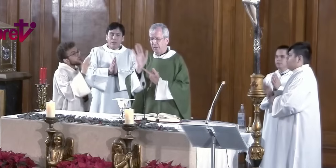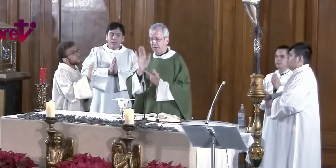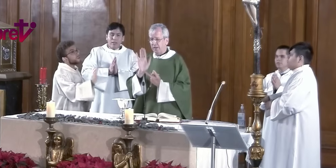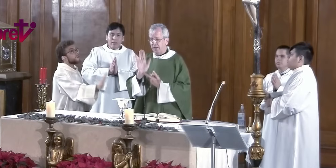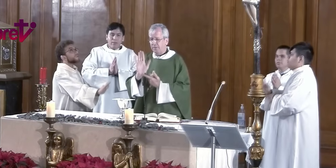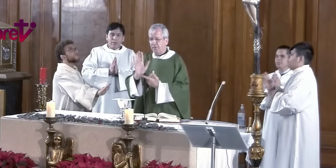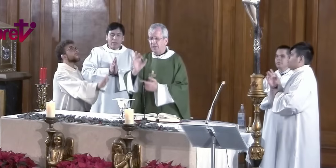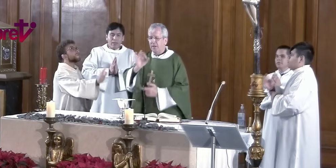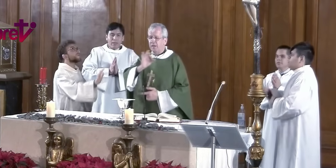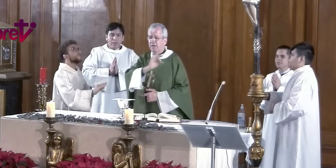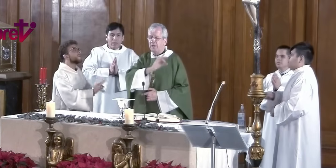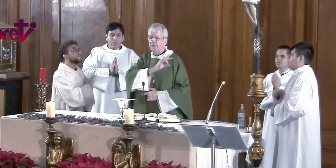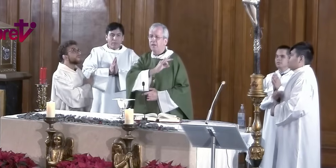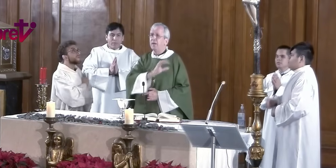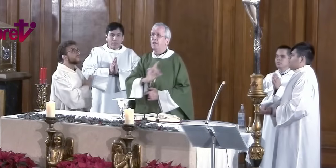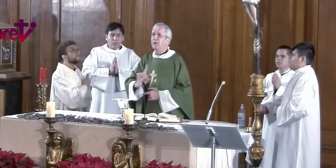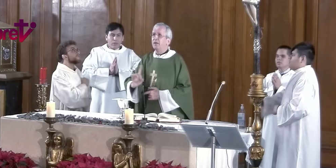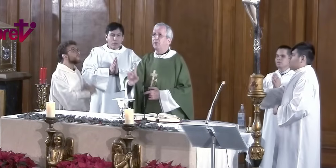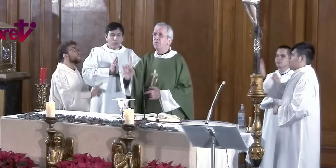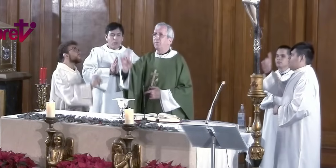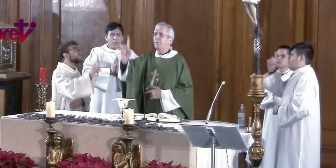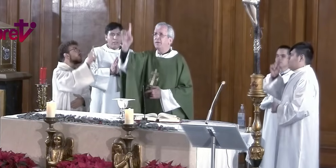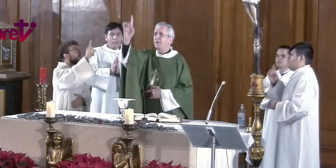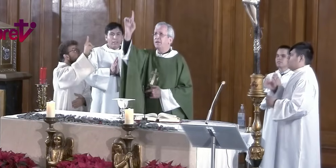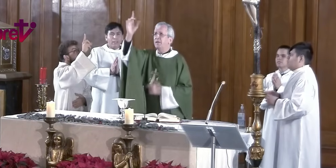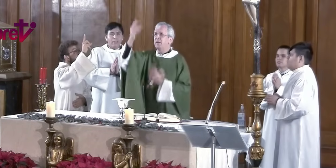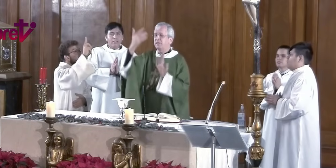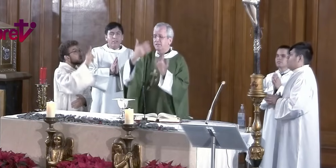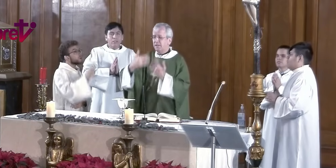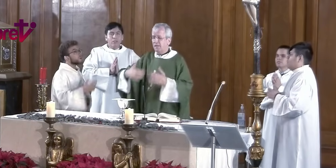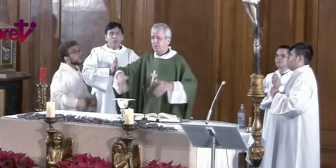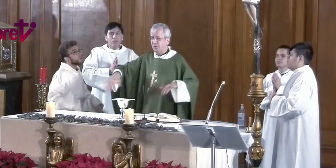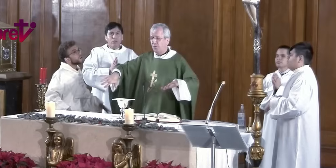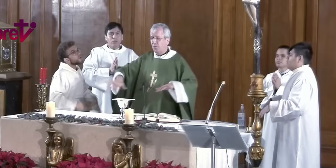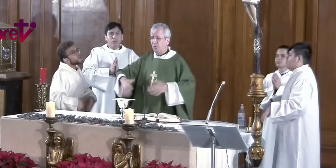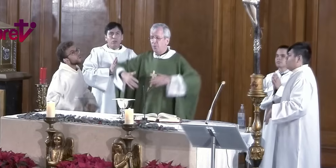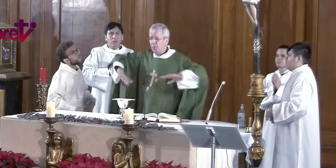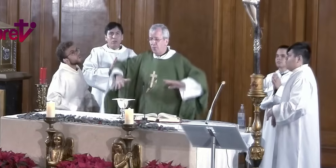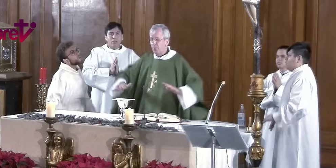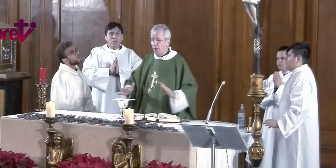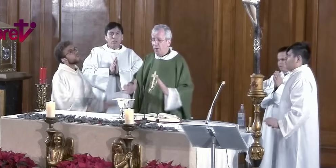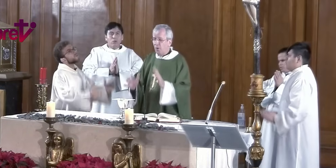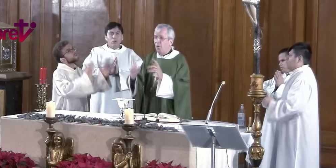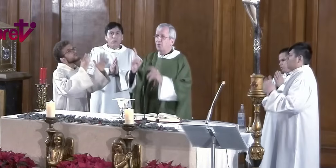bendito el que viene en nombre del Señor.